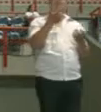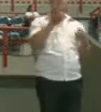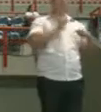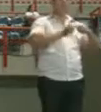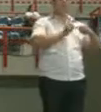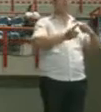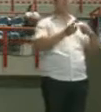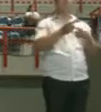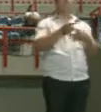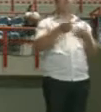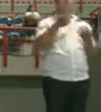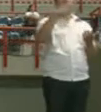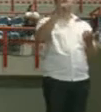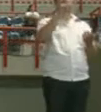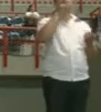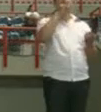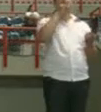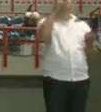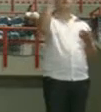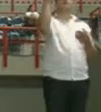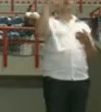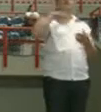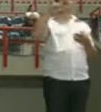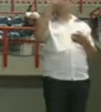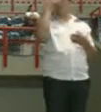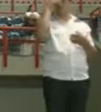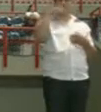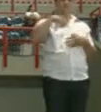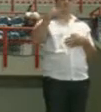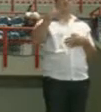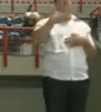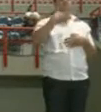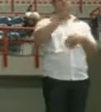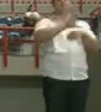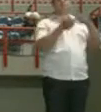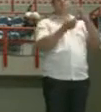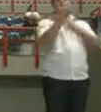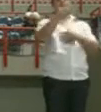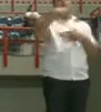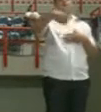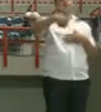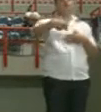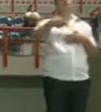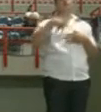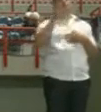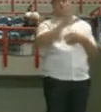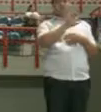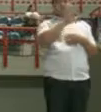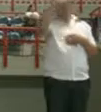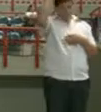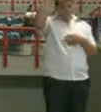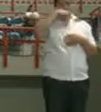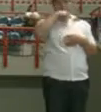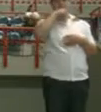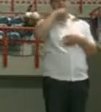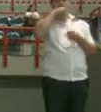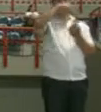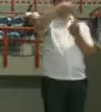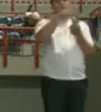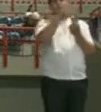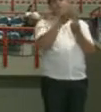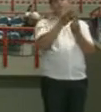Porque quem está denominando isso é o pessoal do Estado Novo, ok? Esta República Velha, nós ainda dividimos ela em